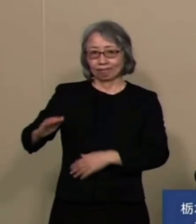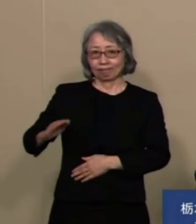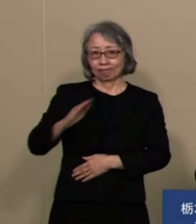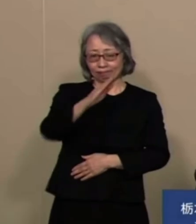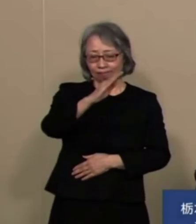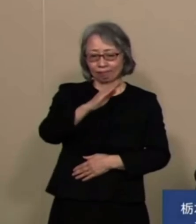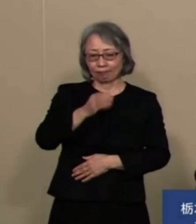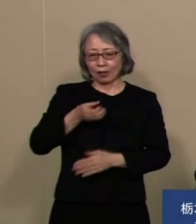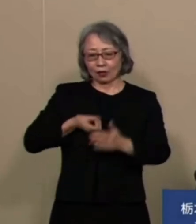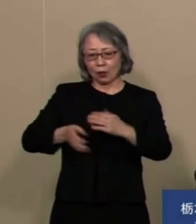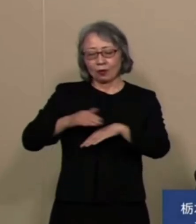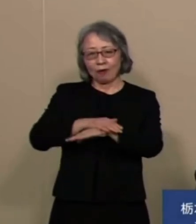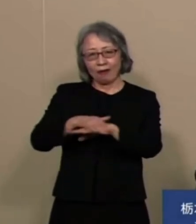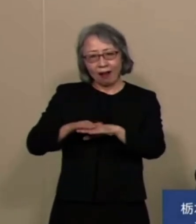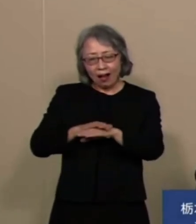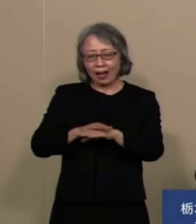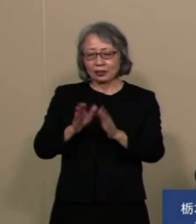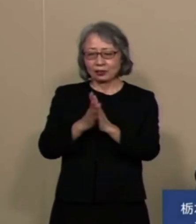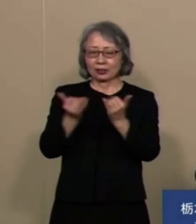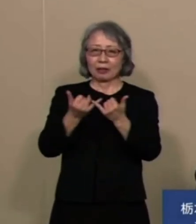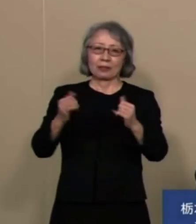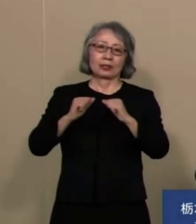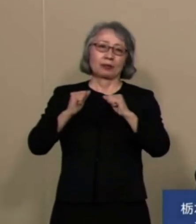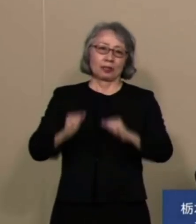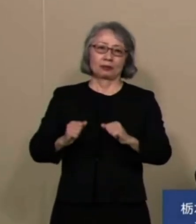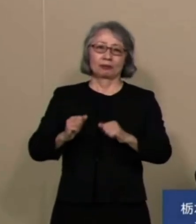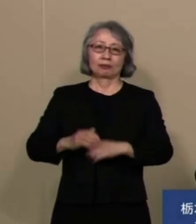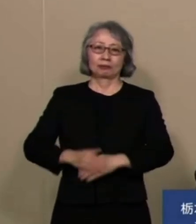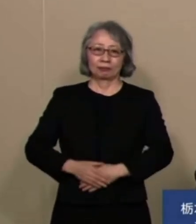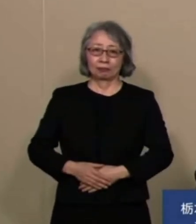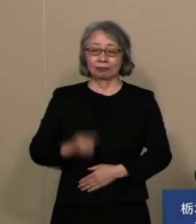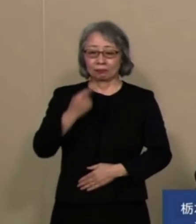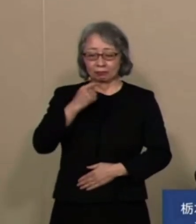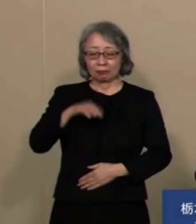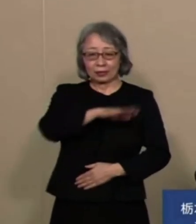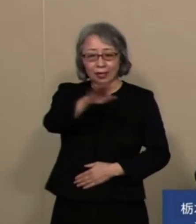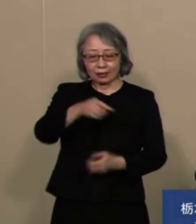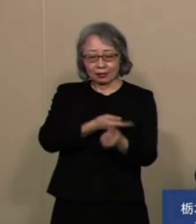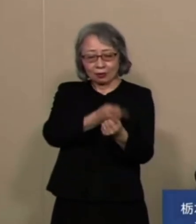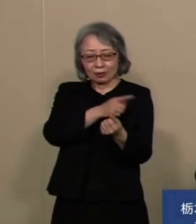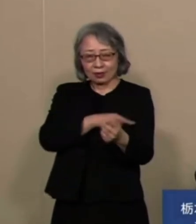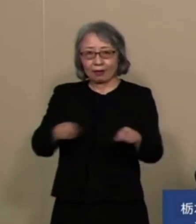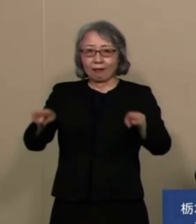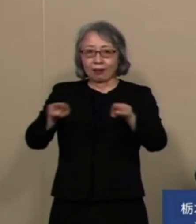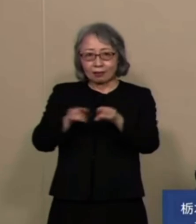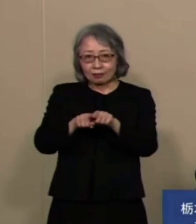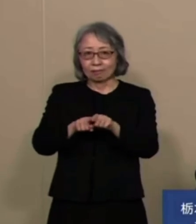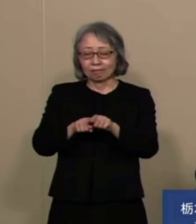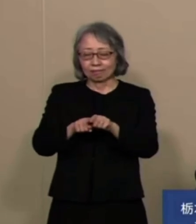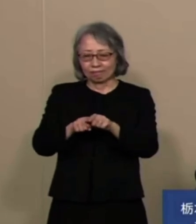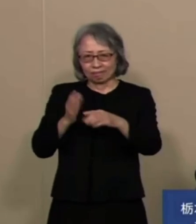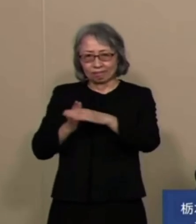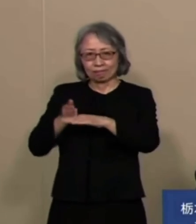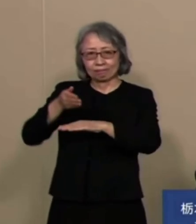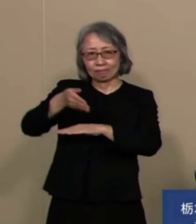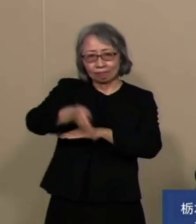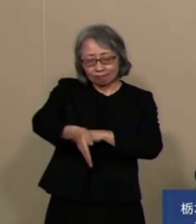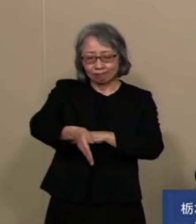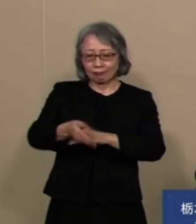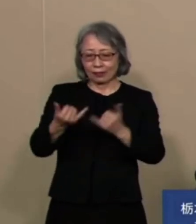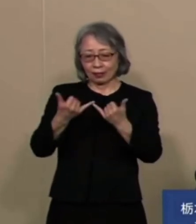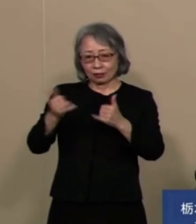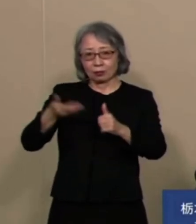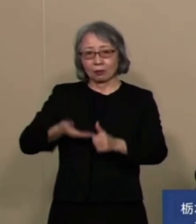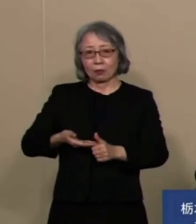産業強度を愛する多くの県民がいます私は皆さんと力を合わせてこの難問を